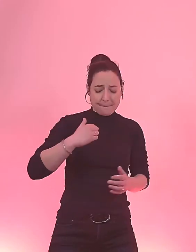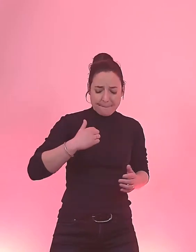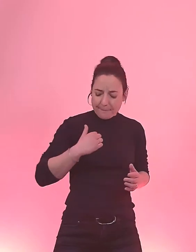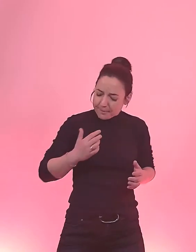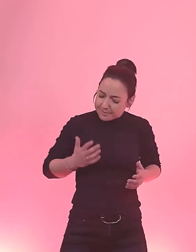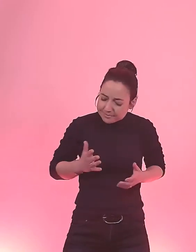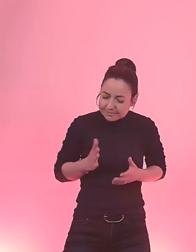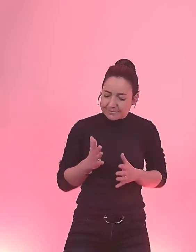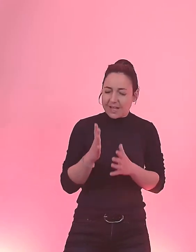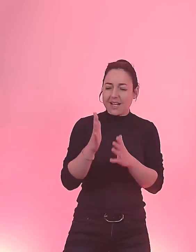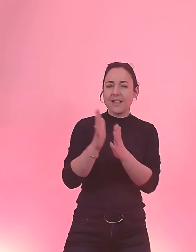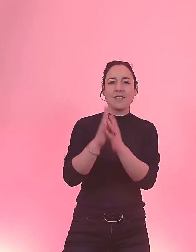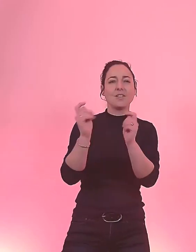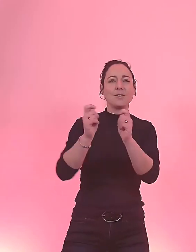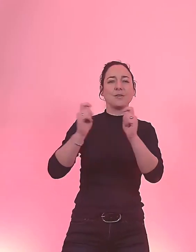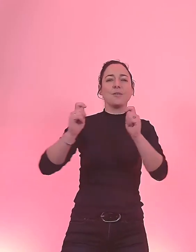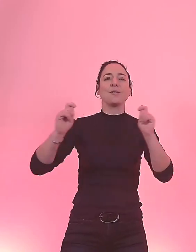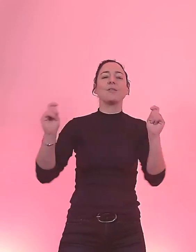nee